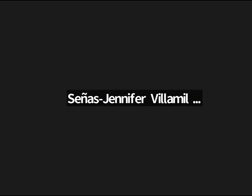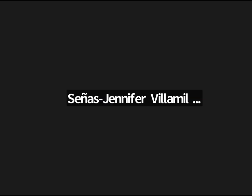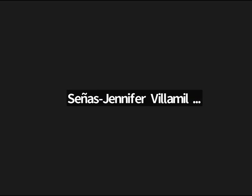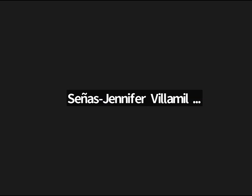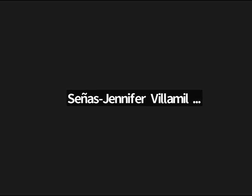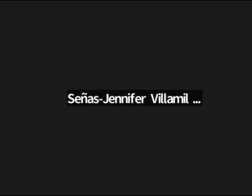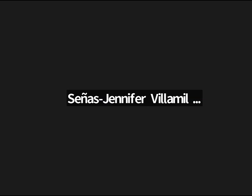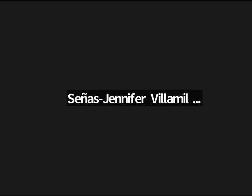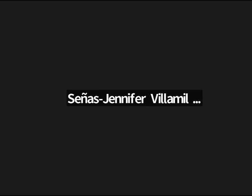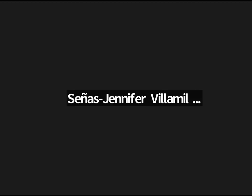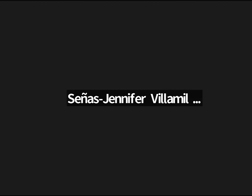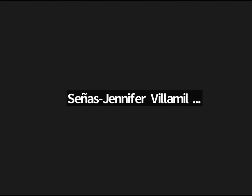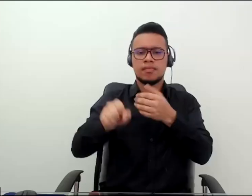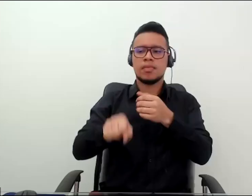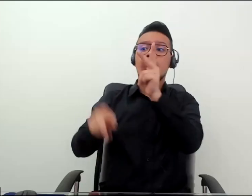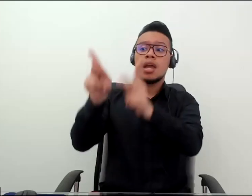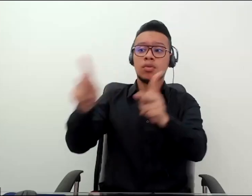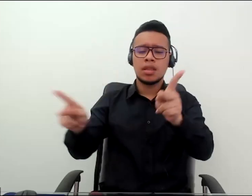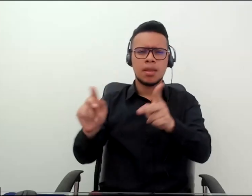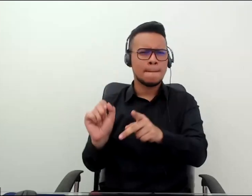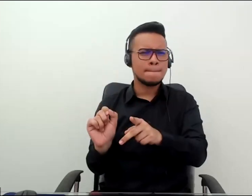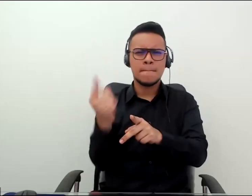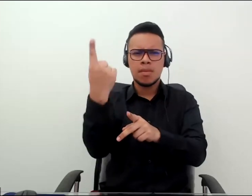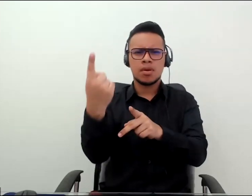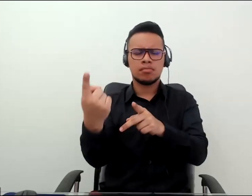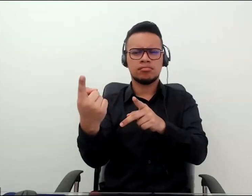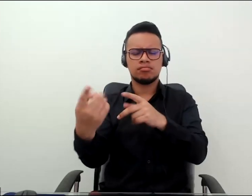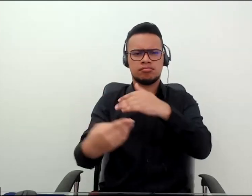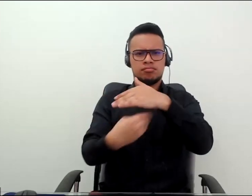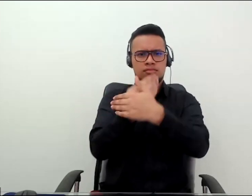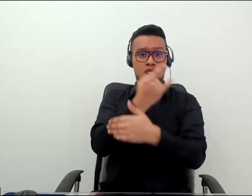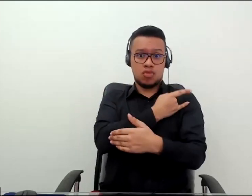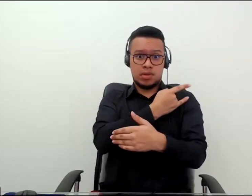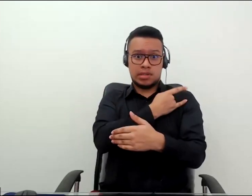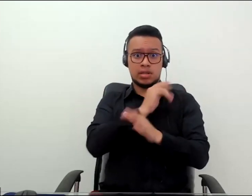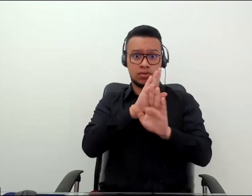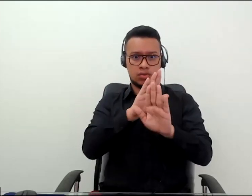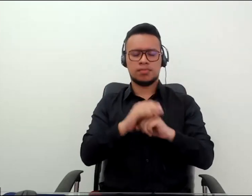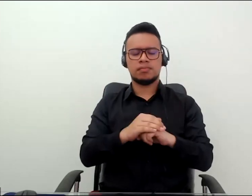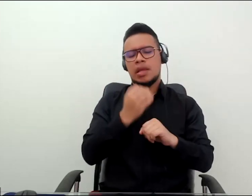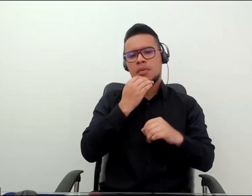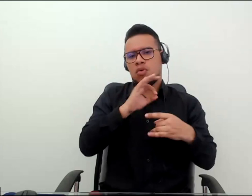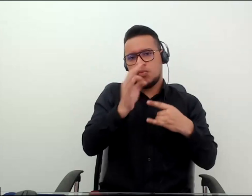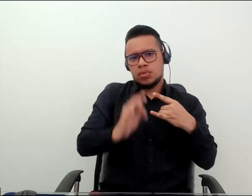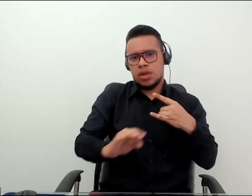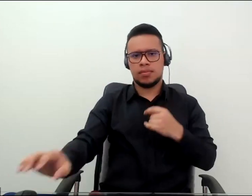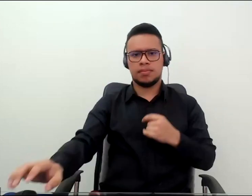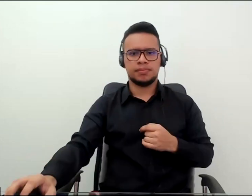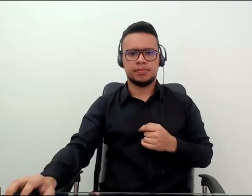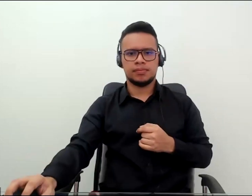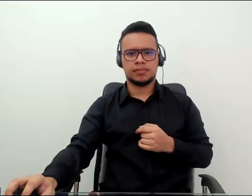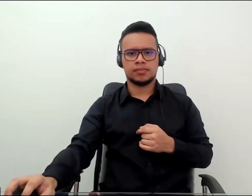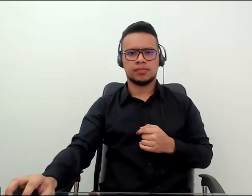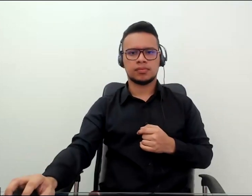en programa de pregrado en instituciones de educación superior públicas como la unad y cumplen